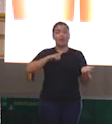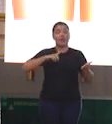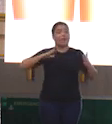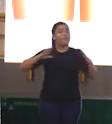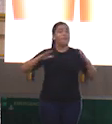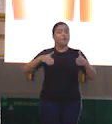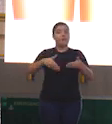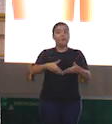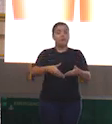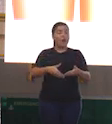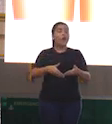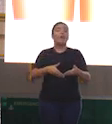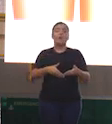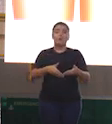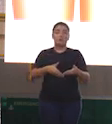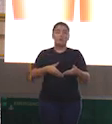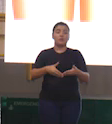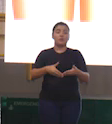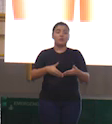voltado para aspectos